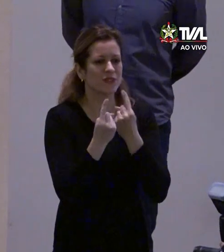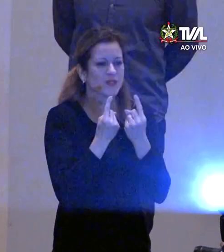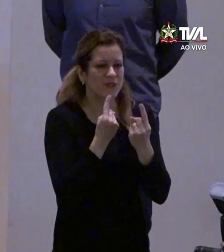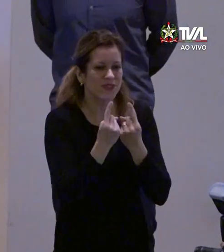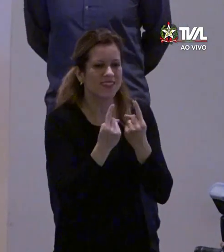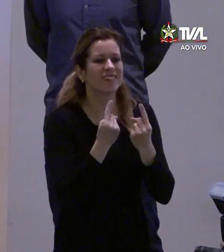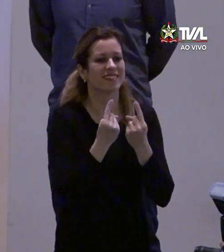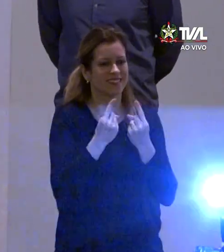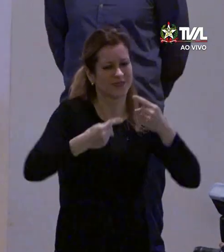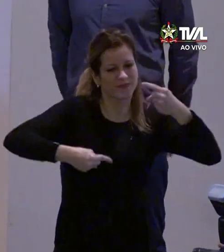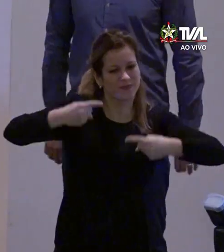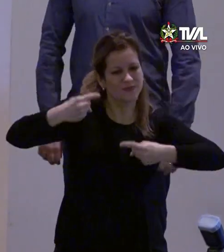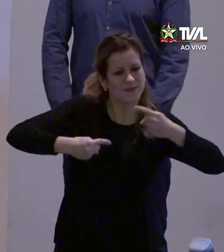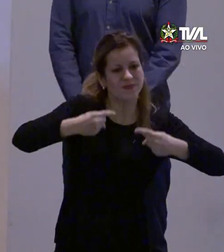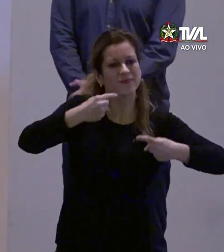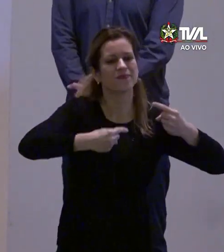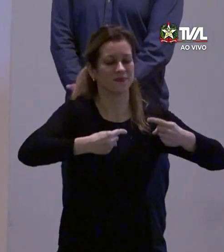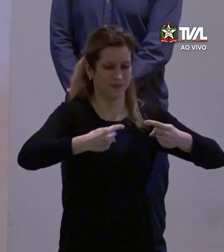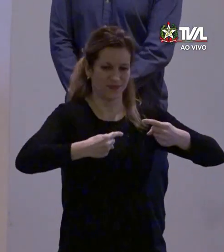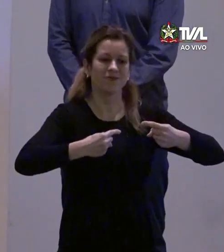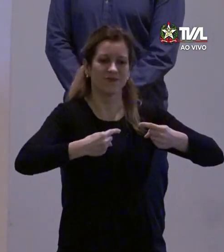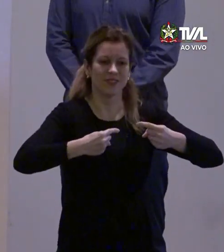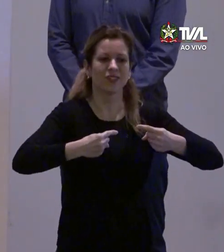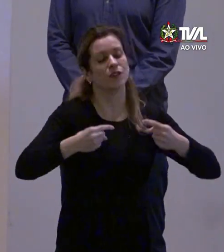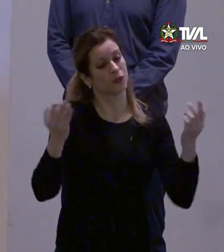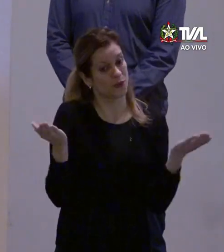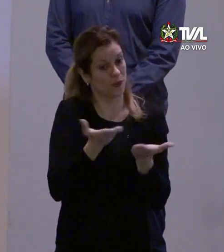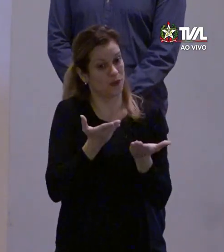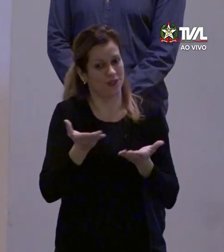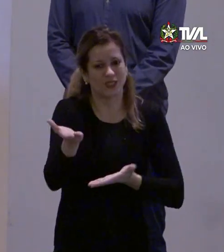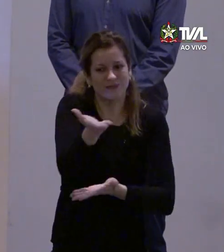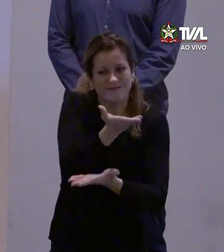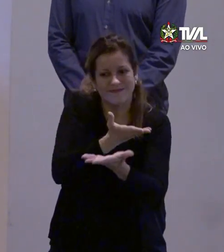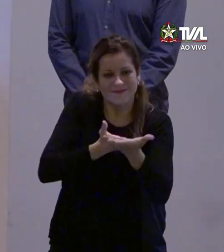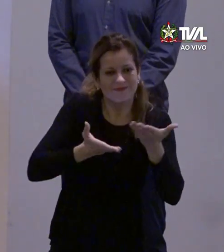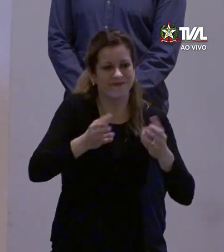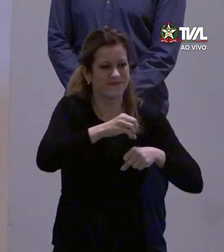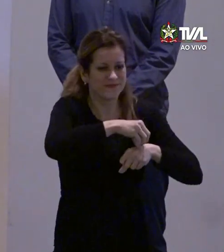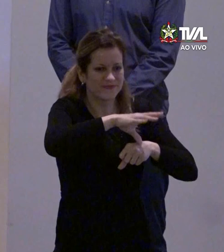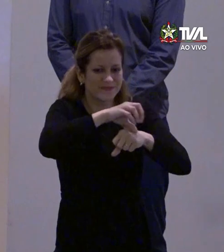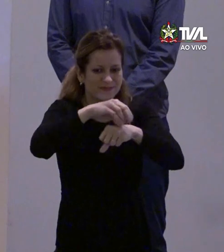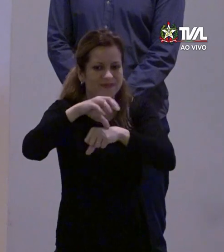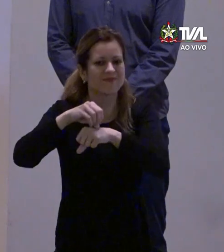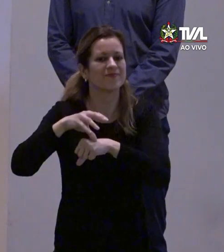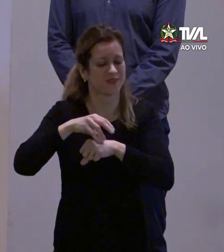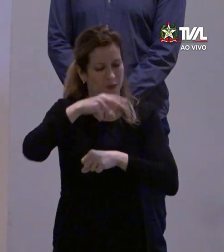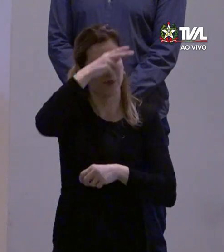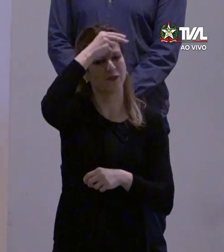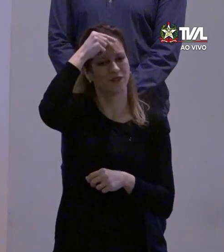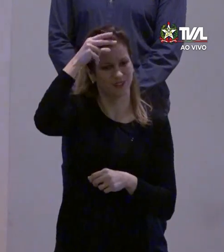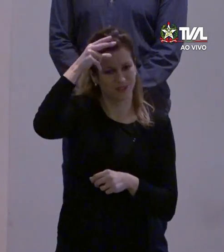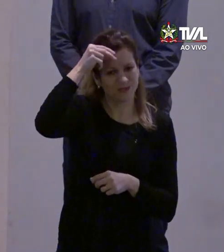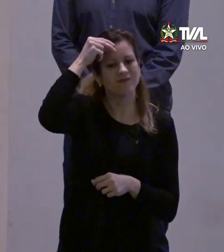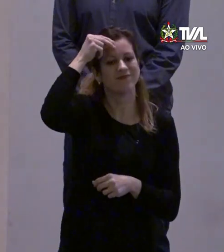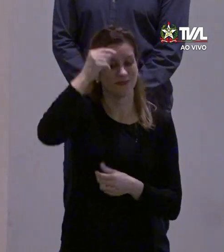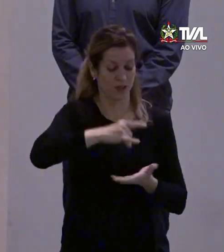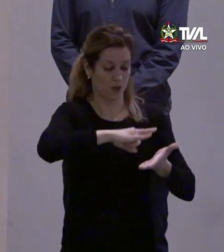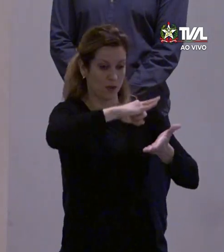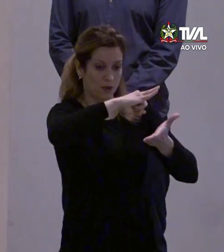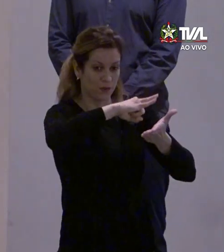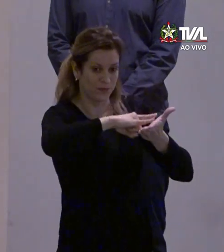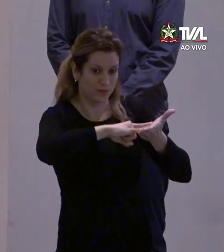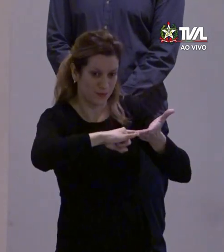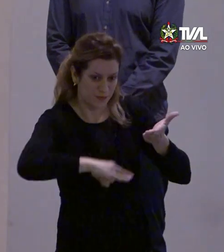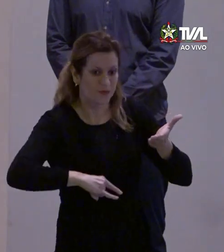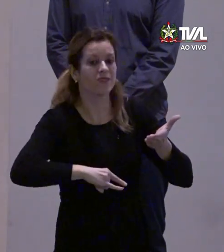e elaboração que hoje a gente socializa com toda a rede Municipal é o documento